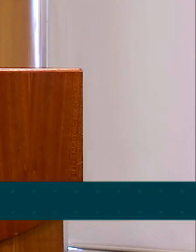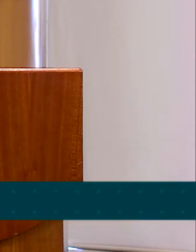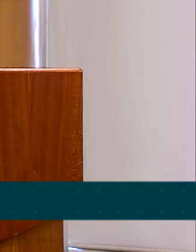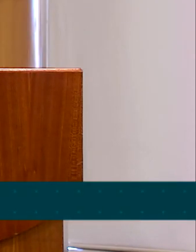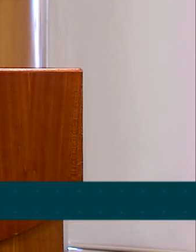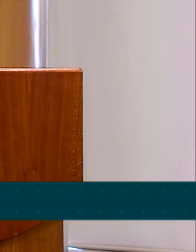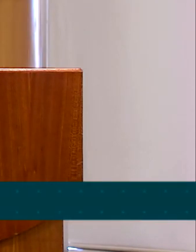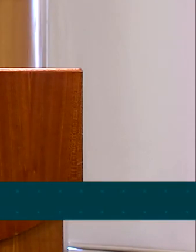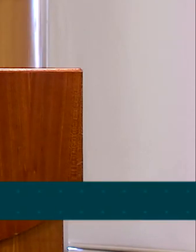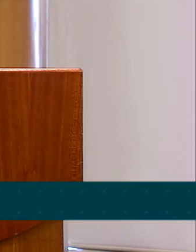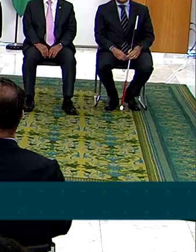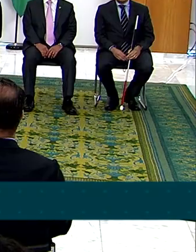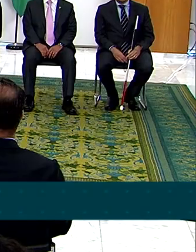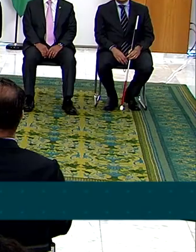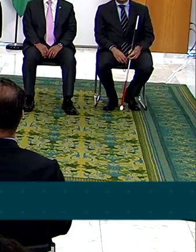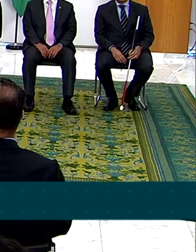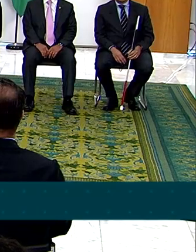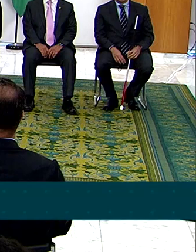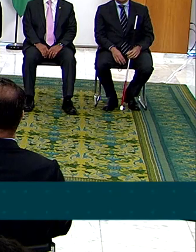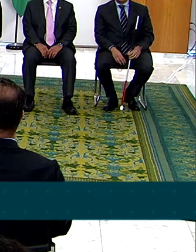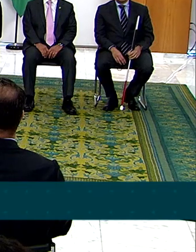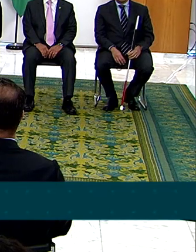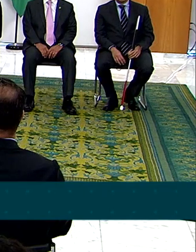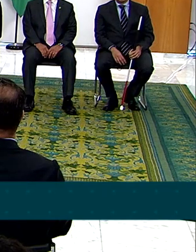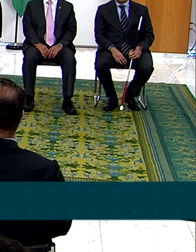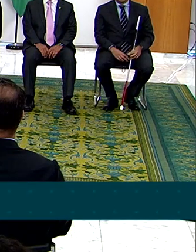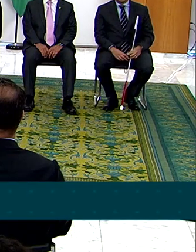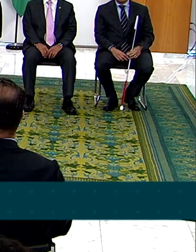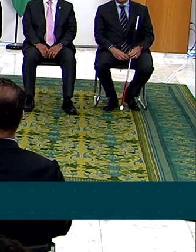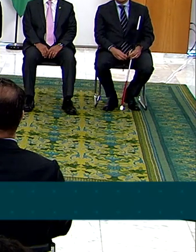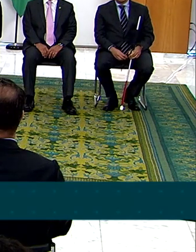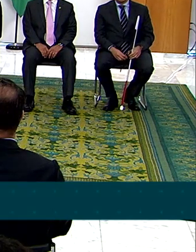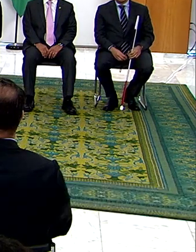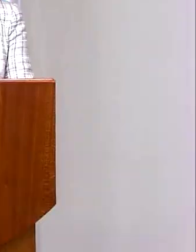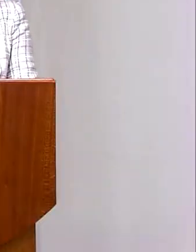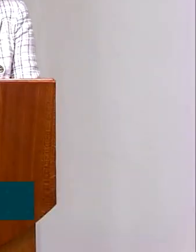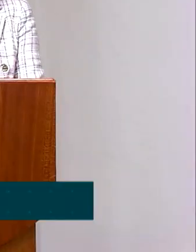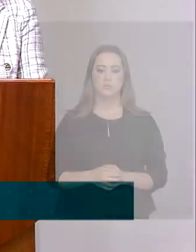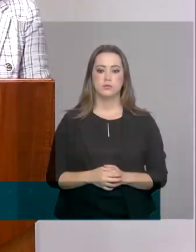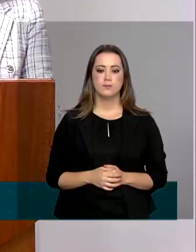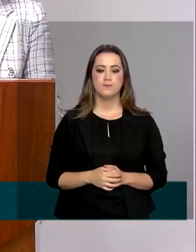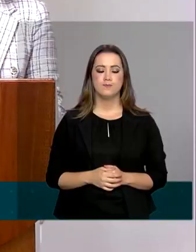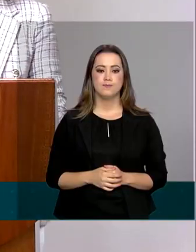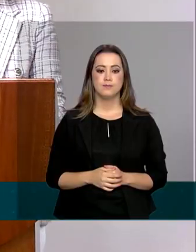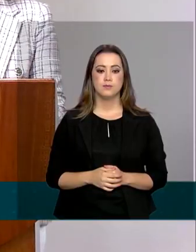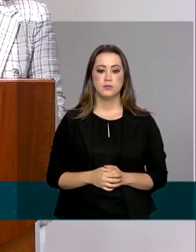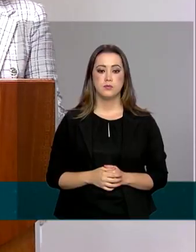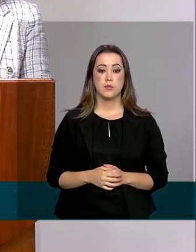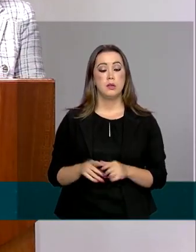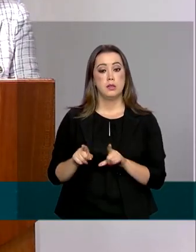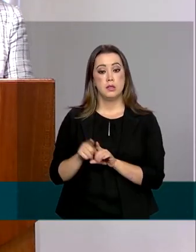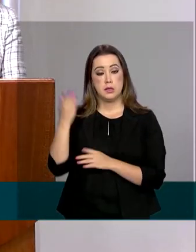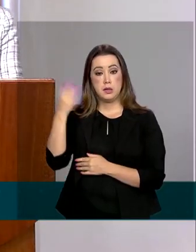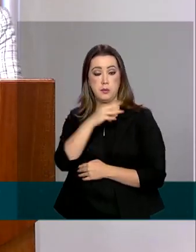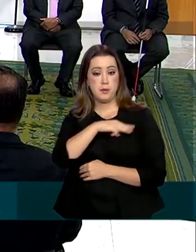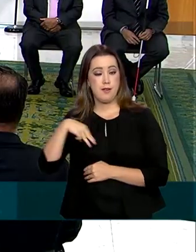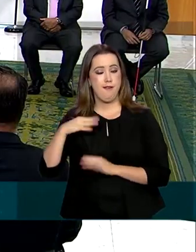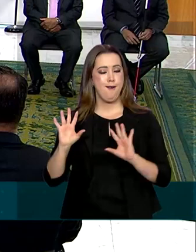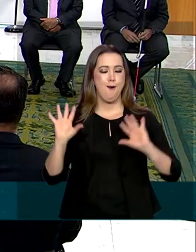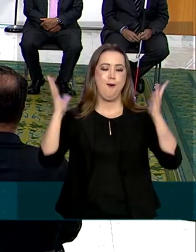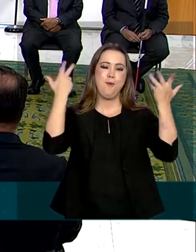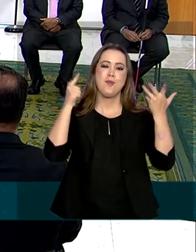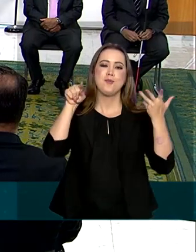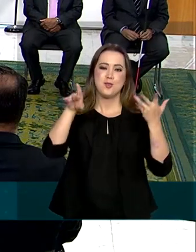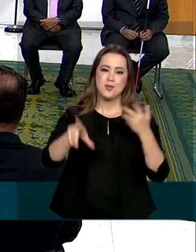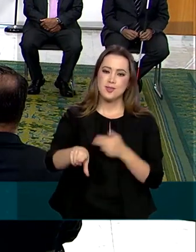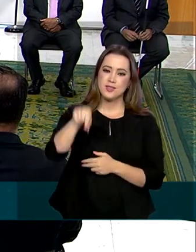cada quatro alunos concluem e ele recebeu a nota máxima com louvor. A primeira-dama, Michele Bolsonaro, comemorou a nomeação